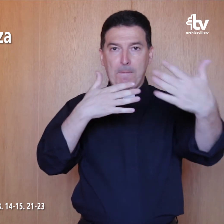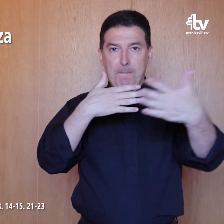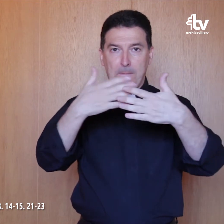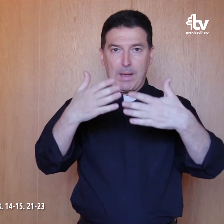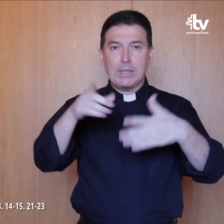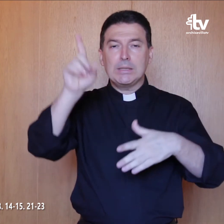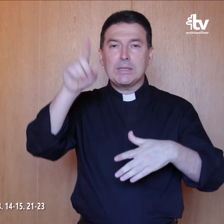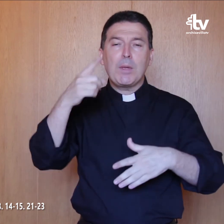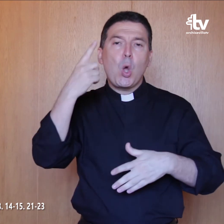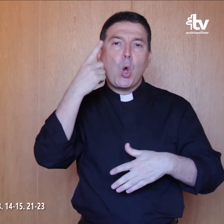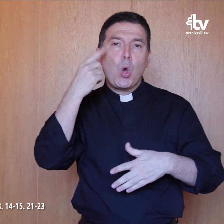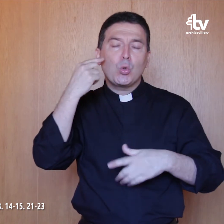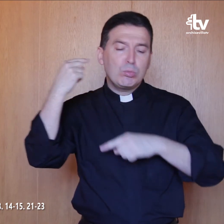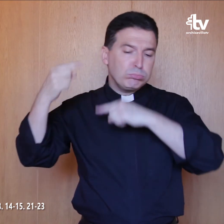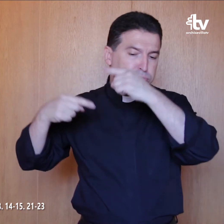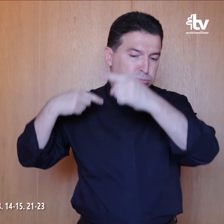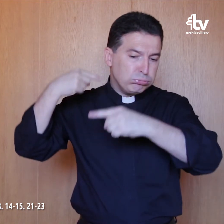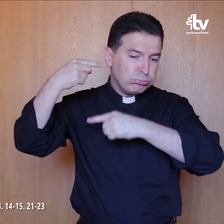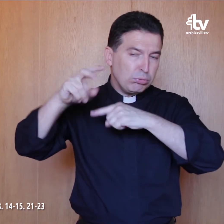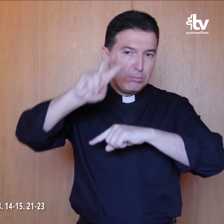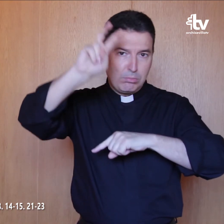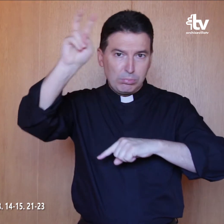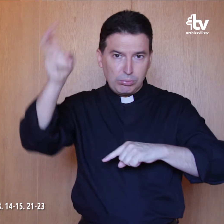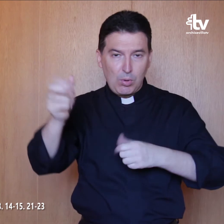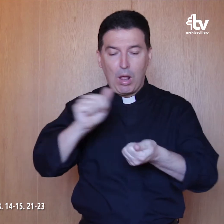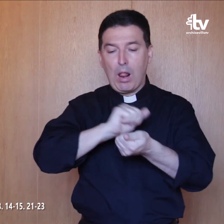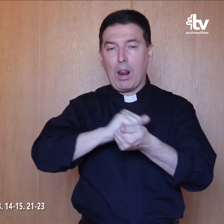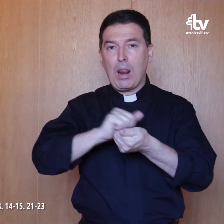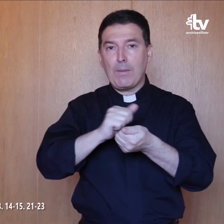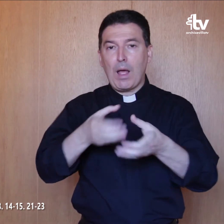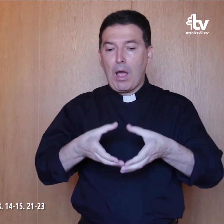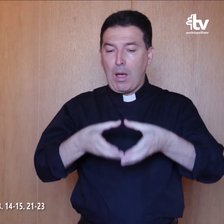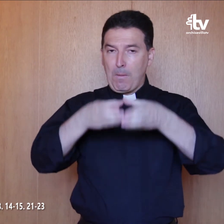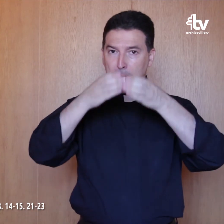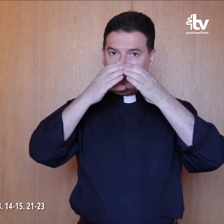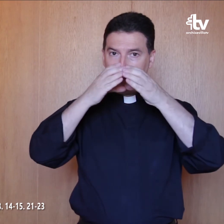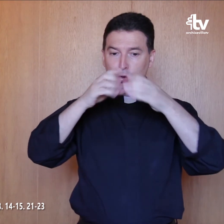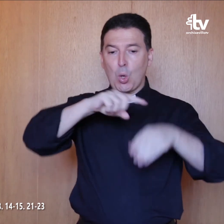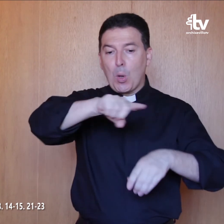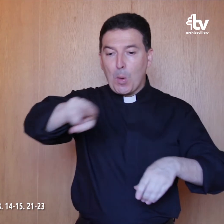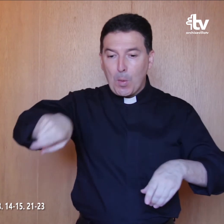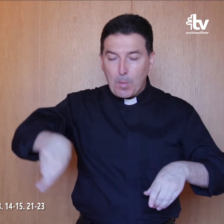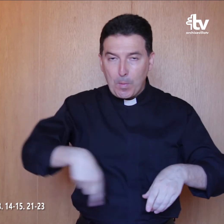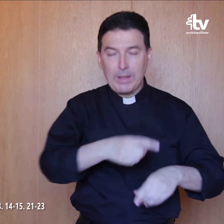y se aferran a otras muchas tradiciones, de lavar vasos, jarras, y ollas.